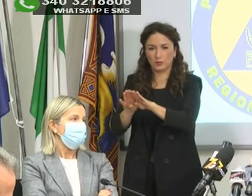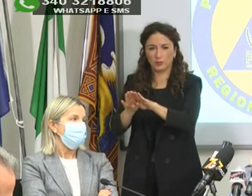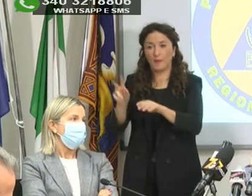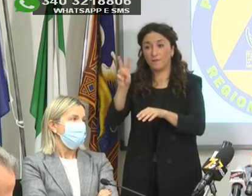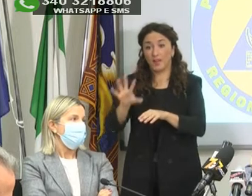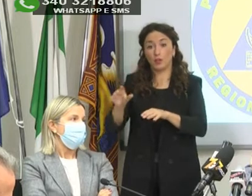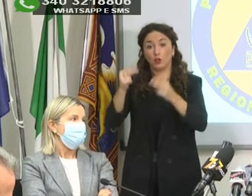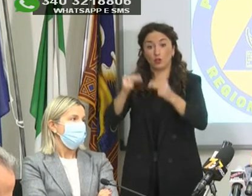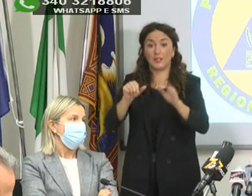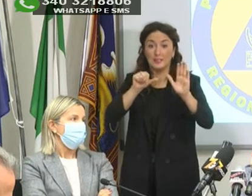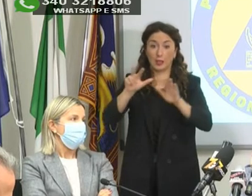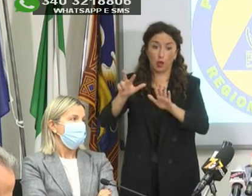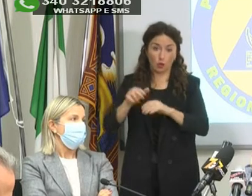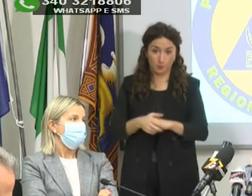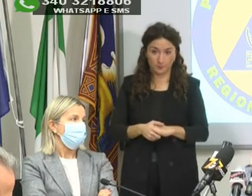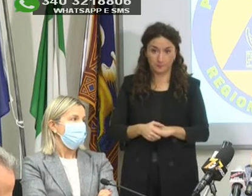in Veneto.